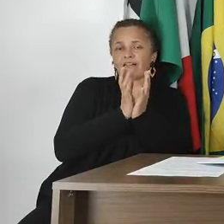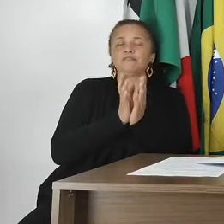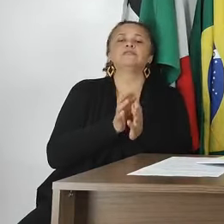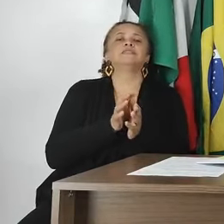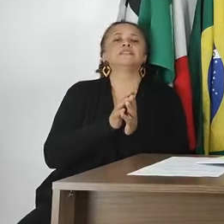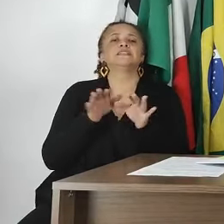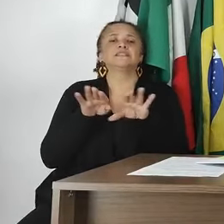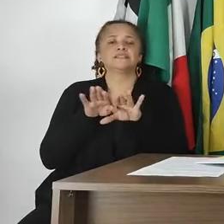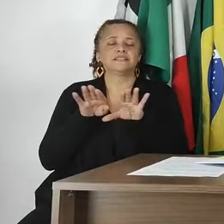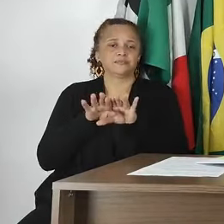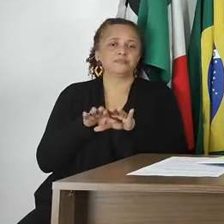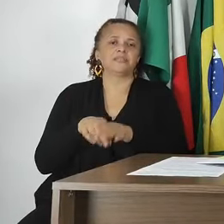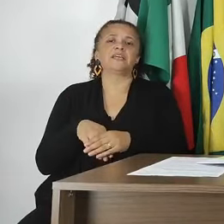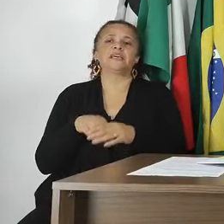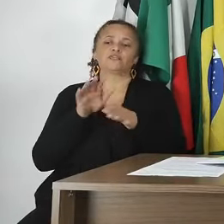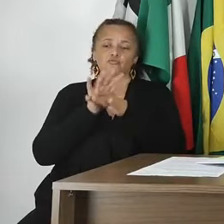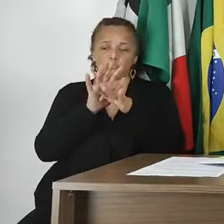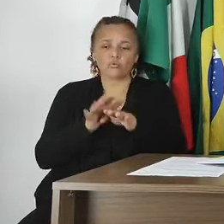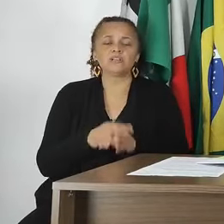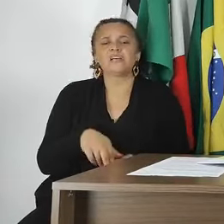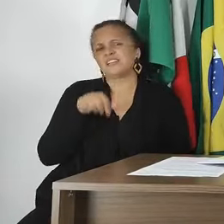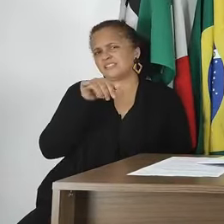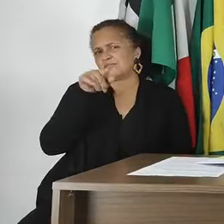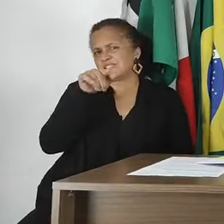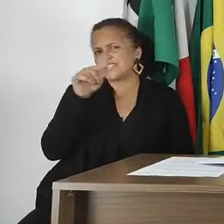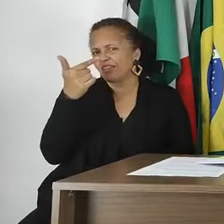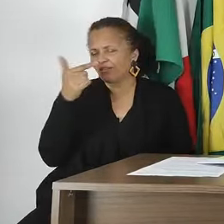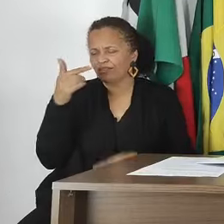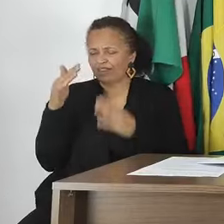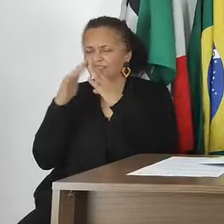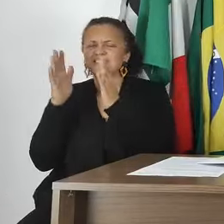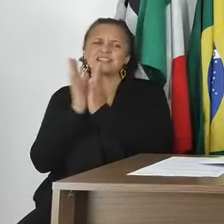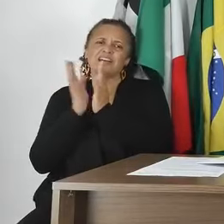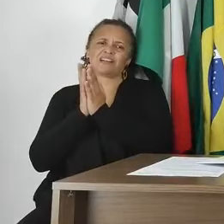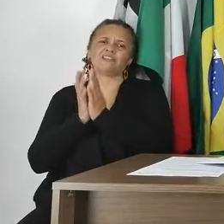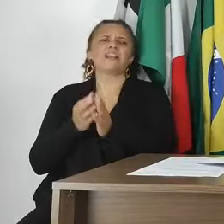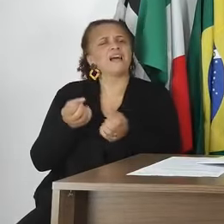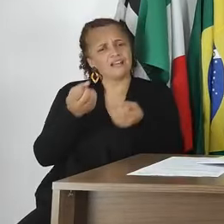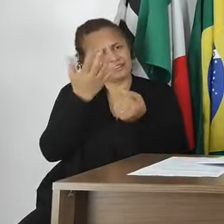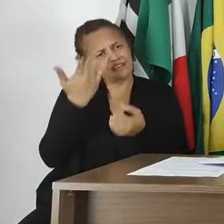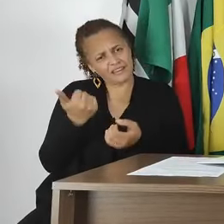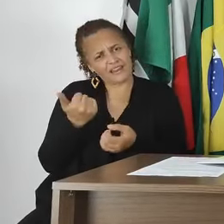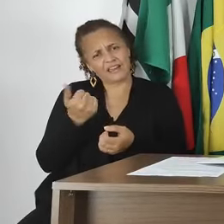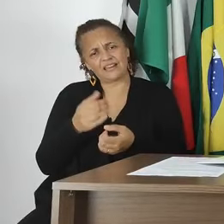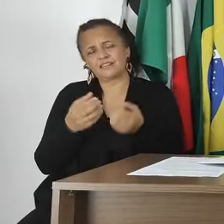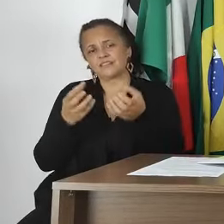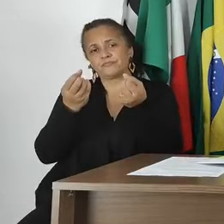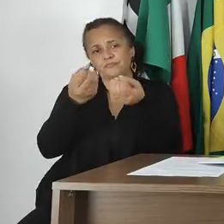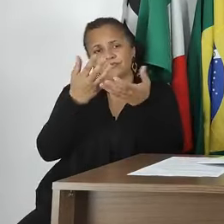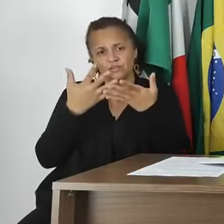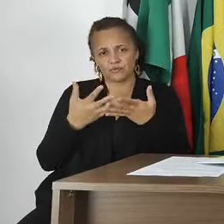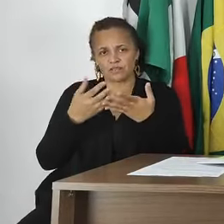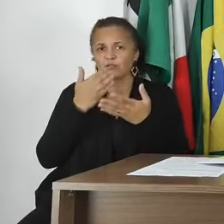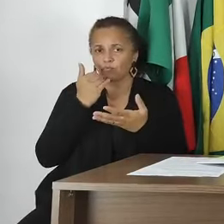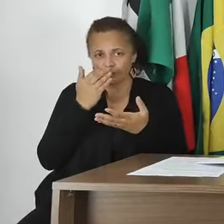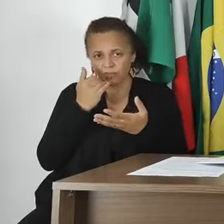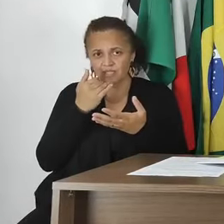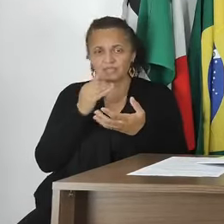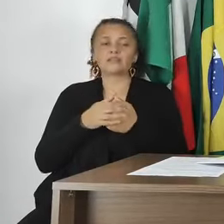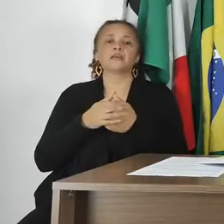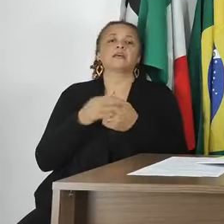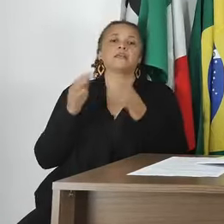Se você não frequenta a célula ainda, mas quiser abençoar a gente, traga o seu quilo de alimento, que esse quilo de alimento